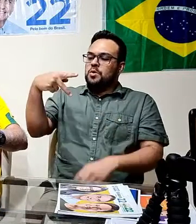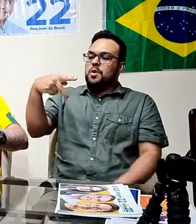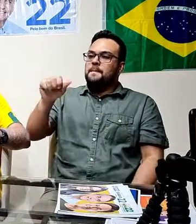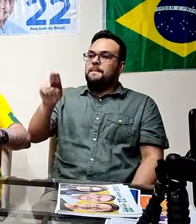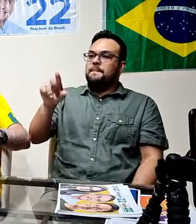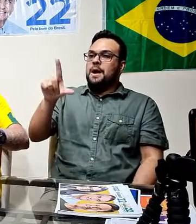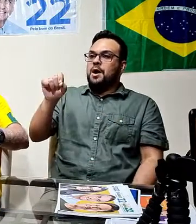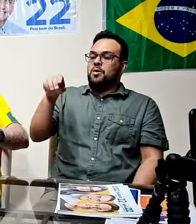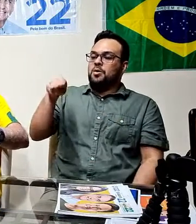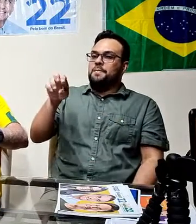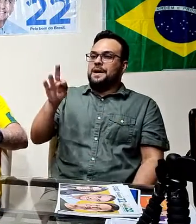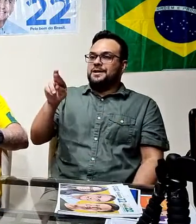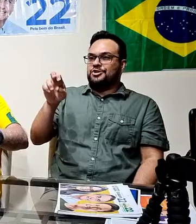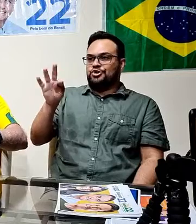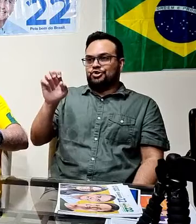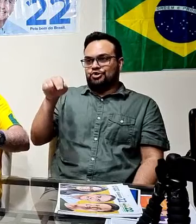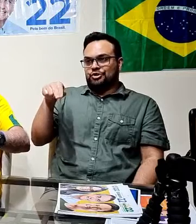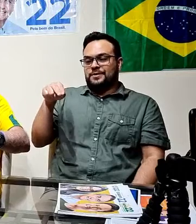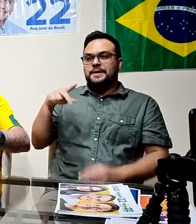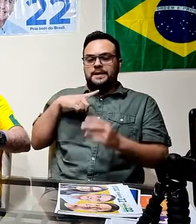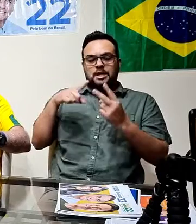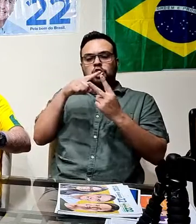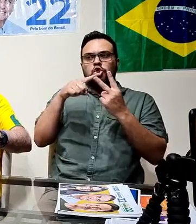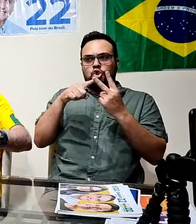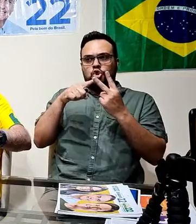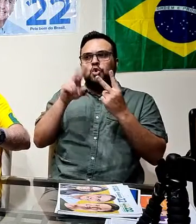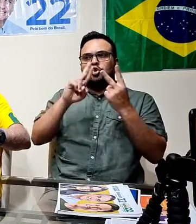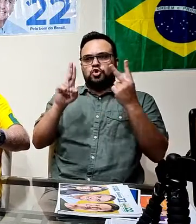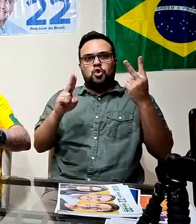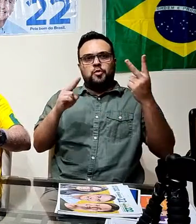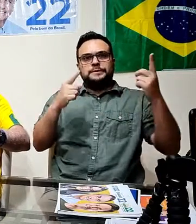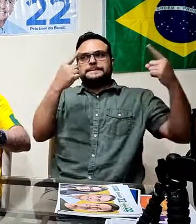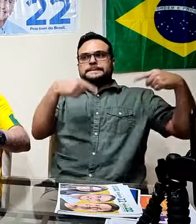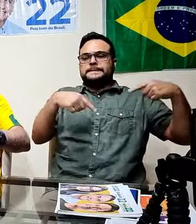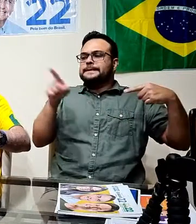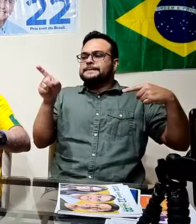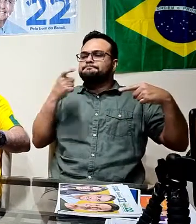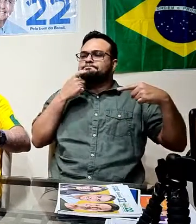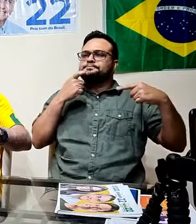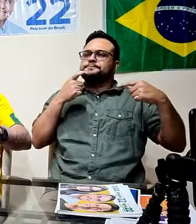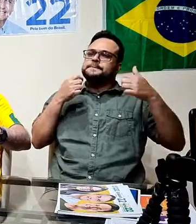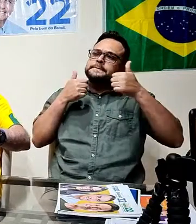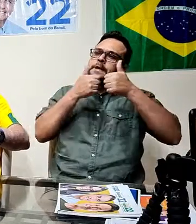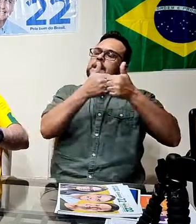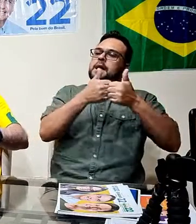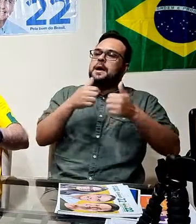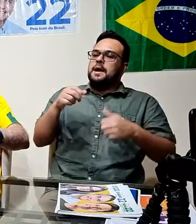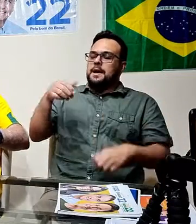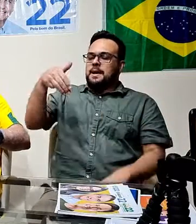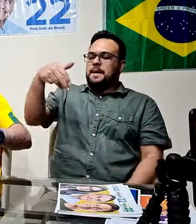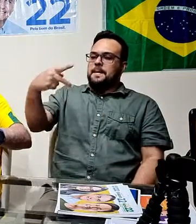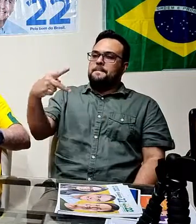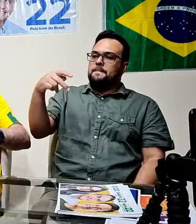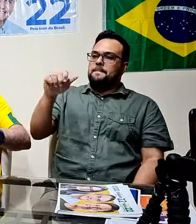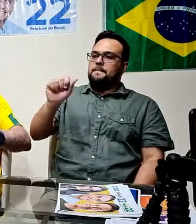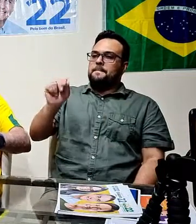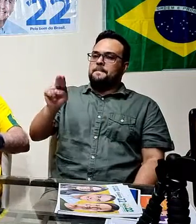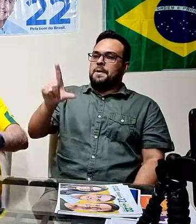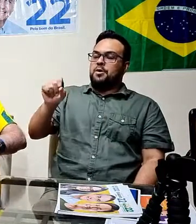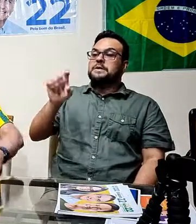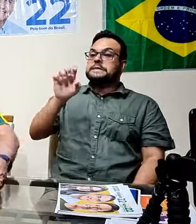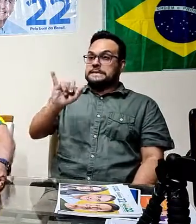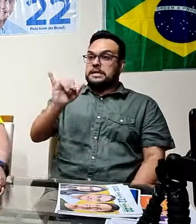Martins. Tem dois nomes que disputam ali mais em cima, né? O Martins está encostadinho ali embaixo, a terceira opção, mas se o pessoal der